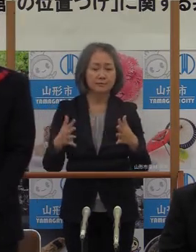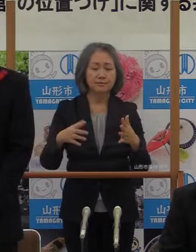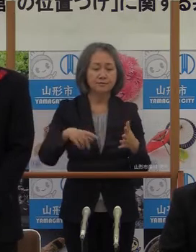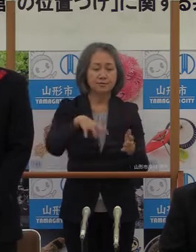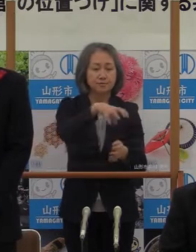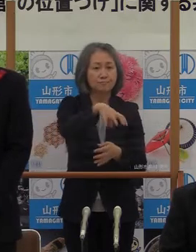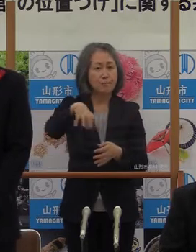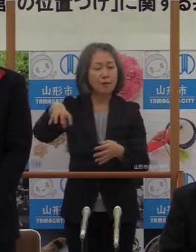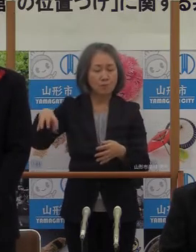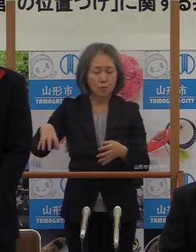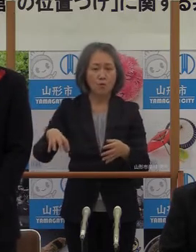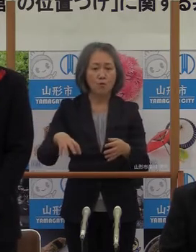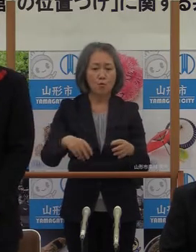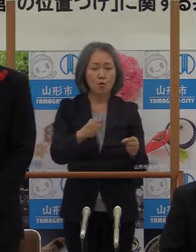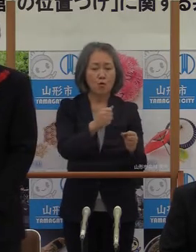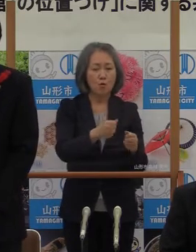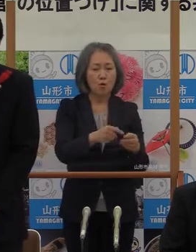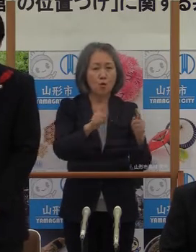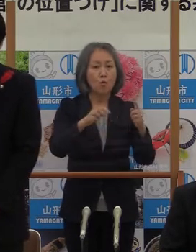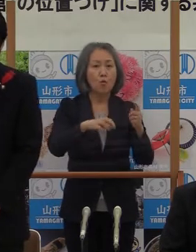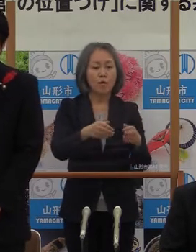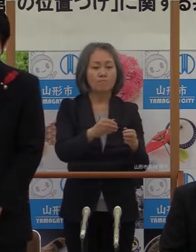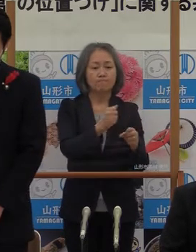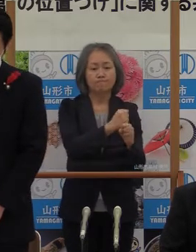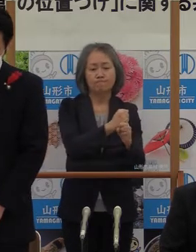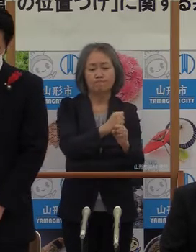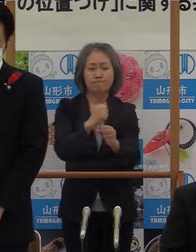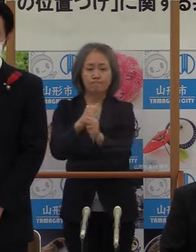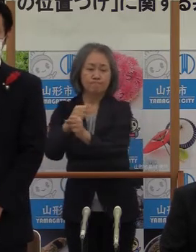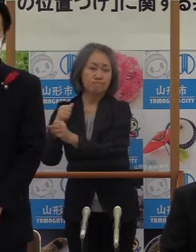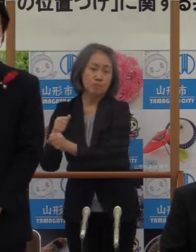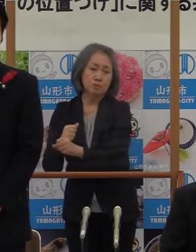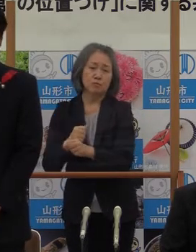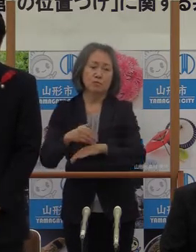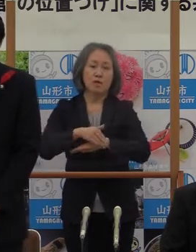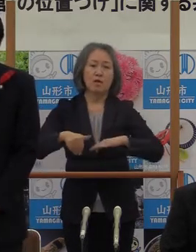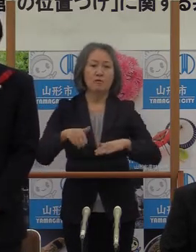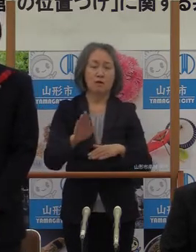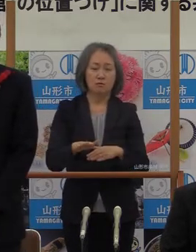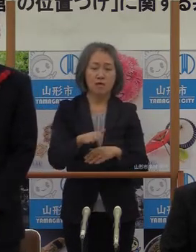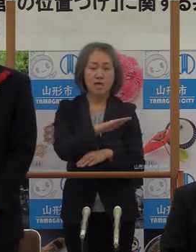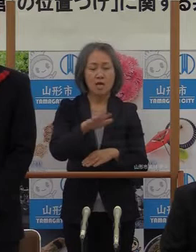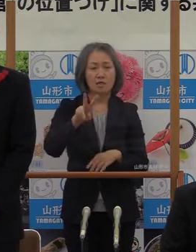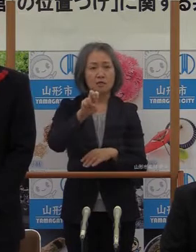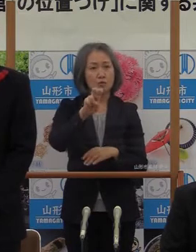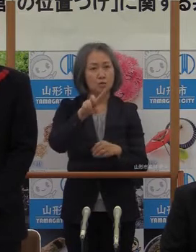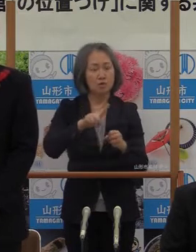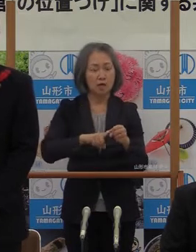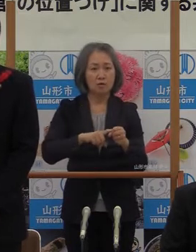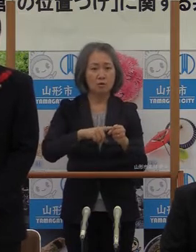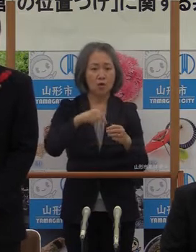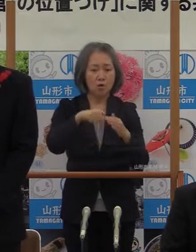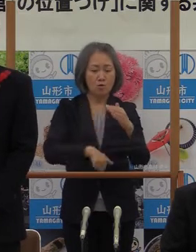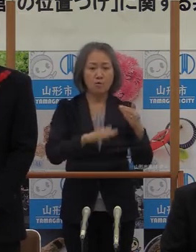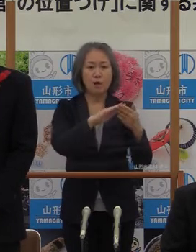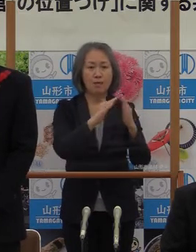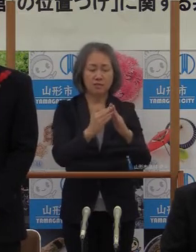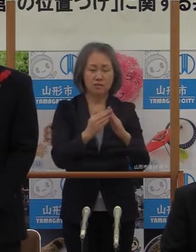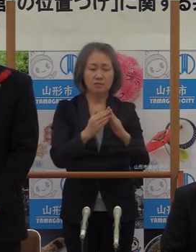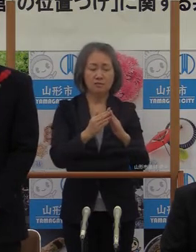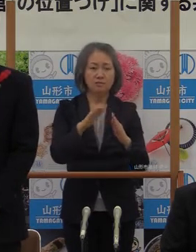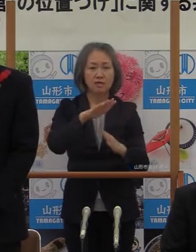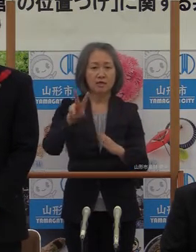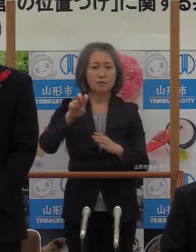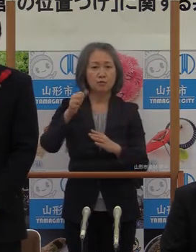への整備を推進しております。これまで平成22年度に深町公園、平成29年度